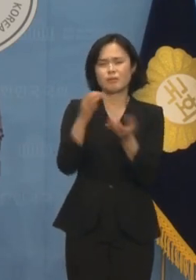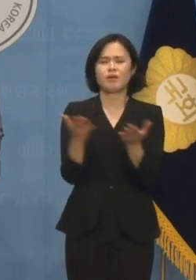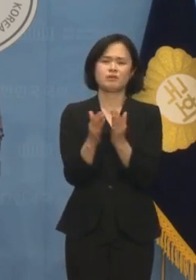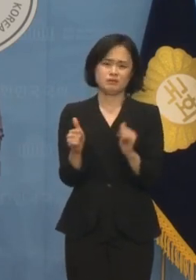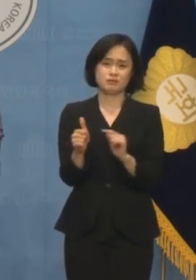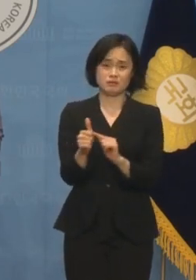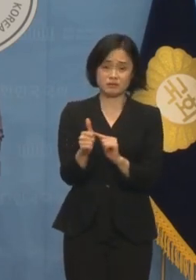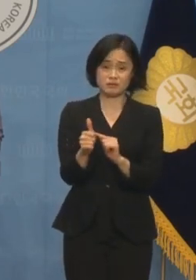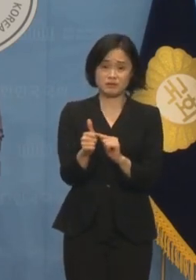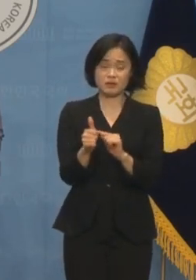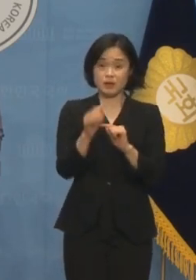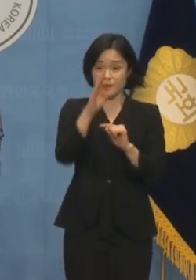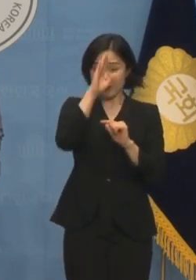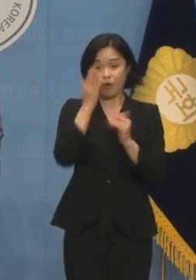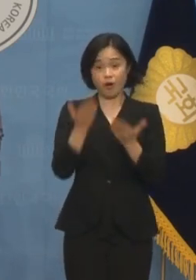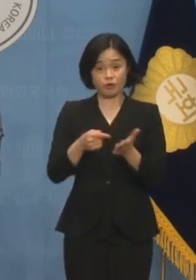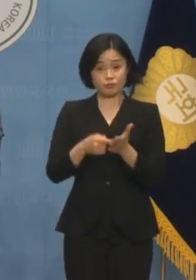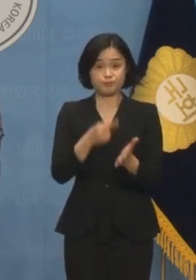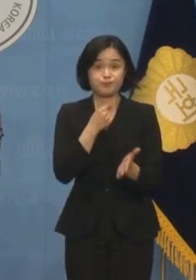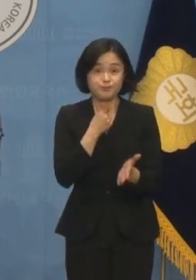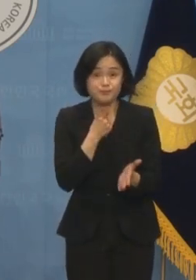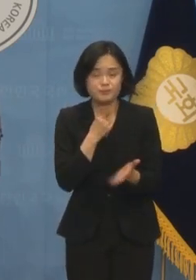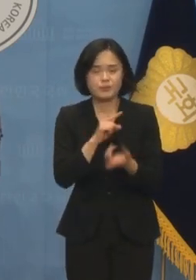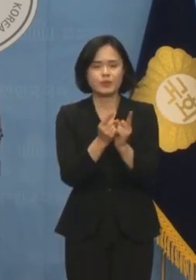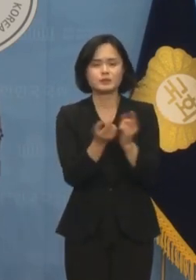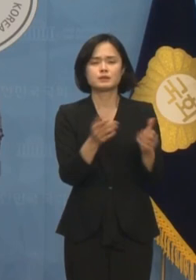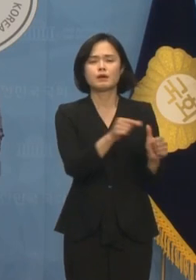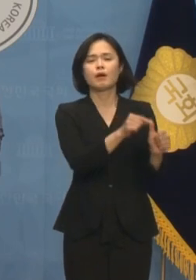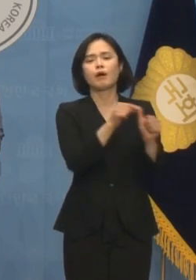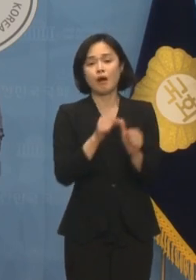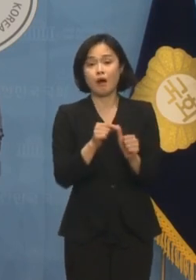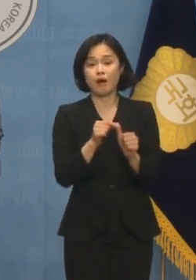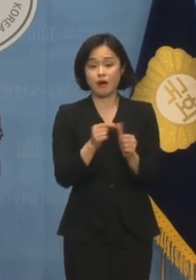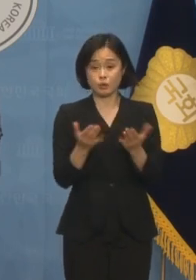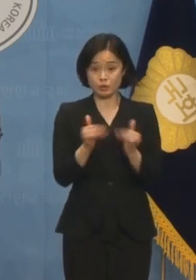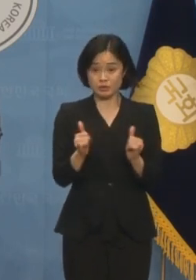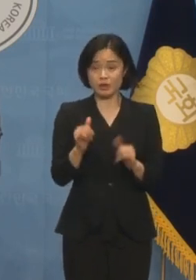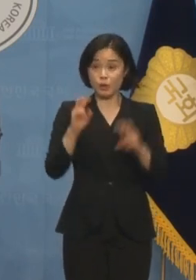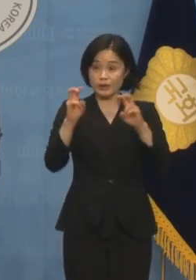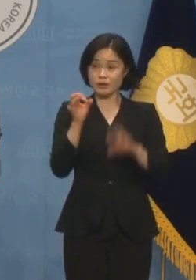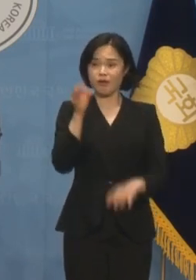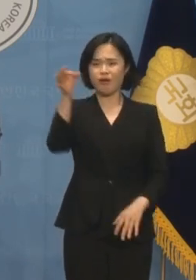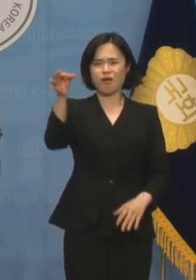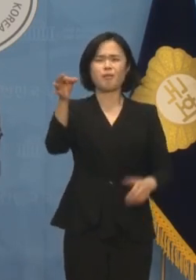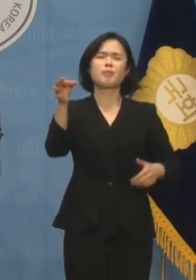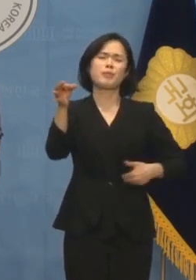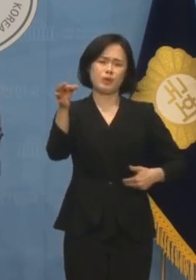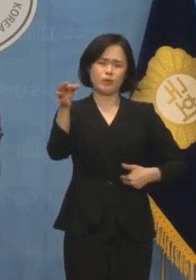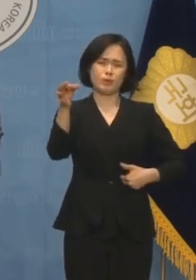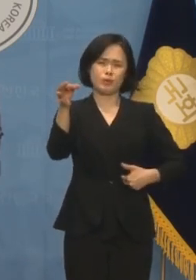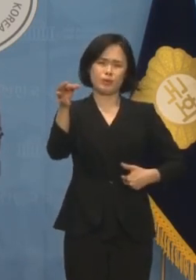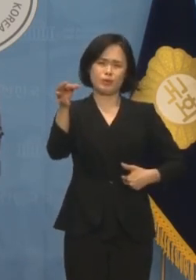쉬려면 대체 근무자를 사용하는 용차 비용을 지불해야 하기 때문입니다.